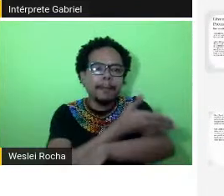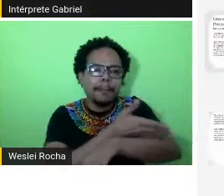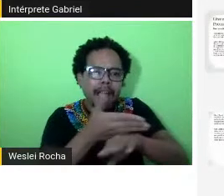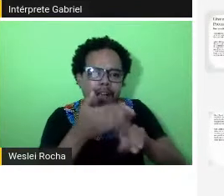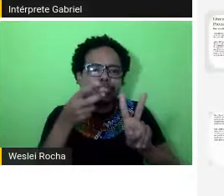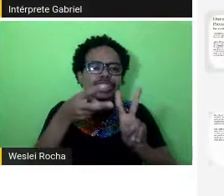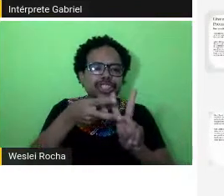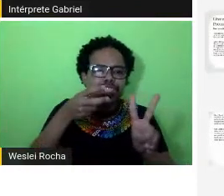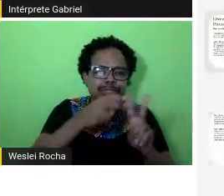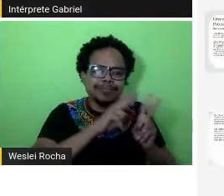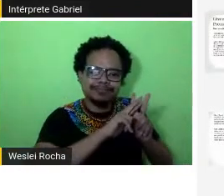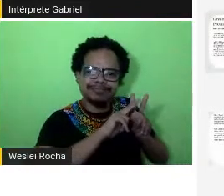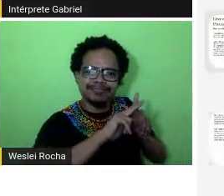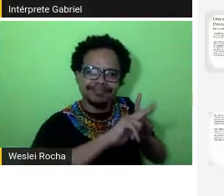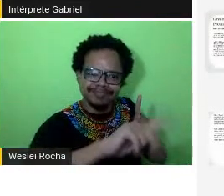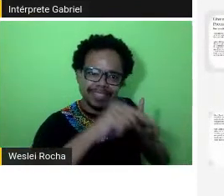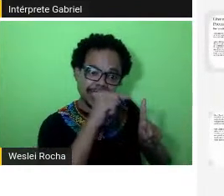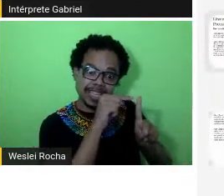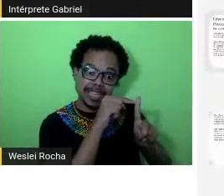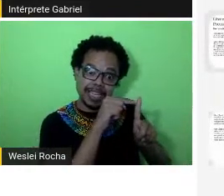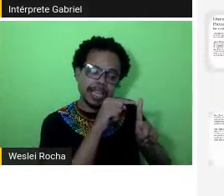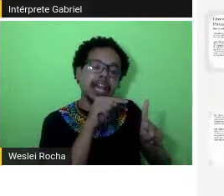E aí